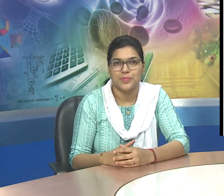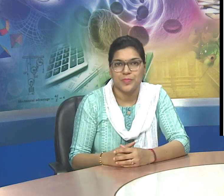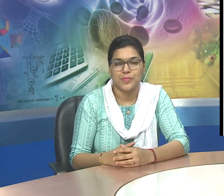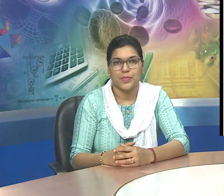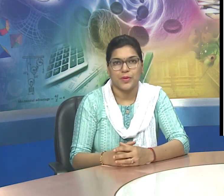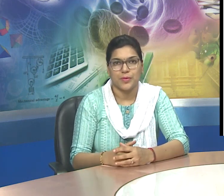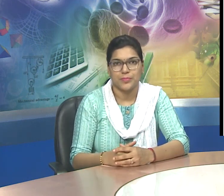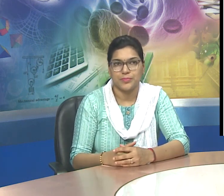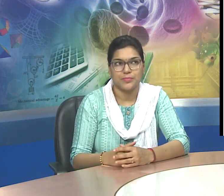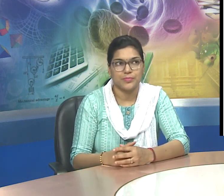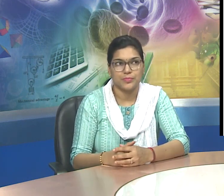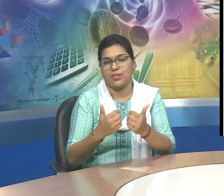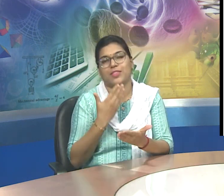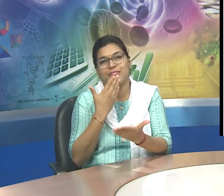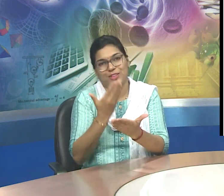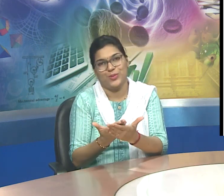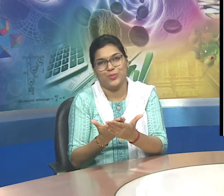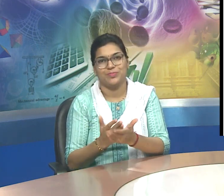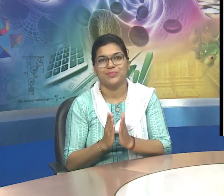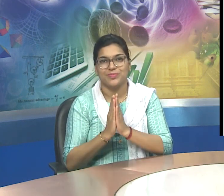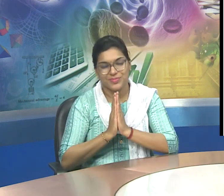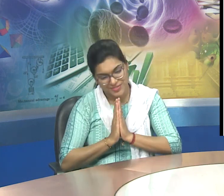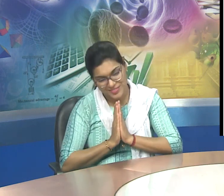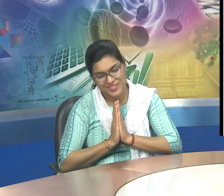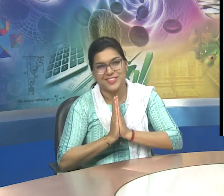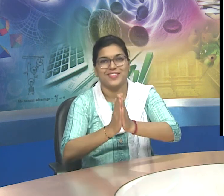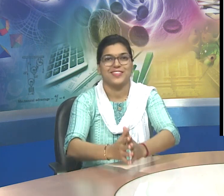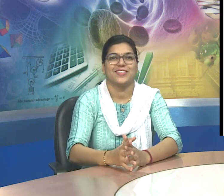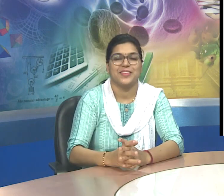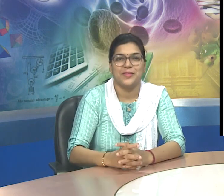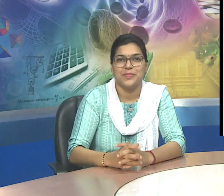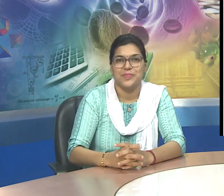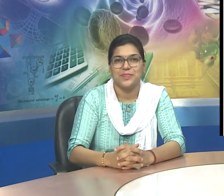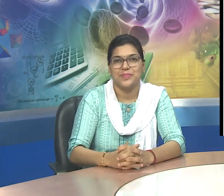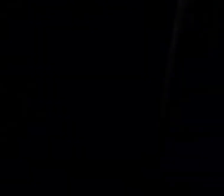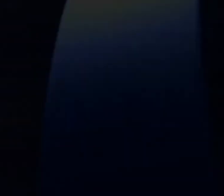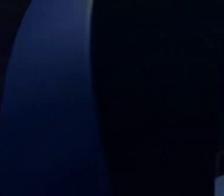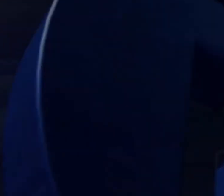इटर्नल शब्द का प्रयोग किया गया है। बहुत बहुत धन्यवाद आपका। नमस्कार।